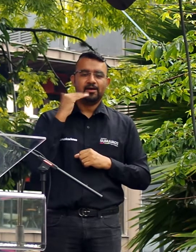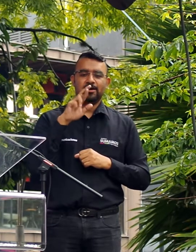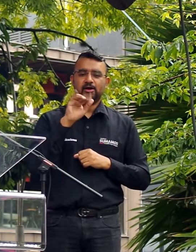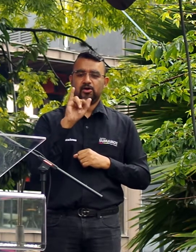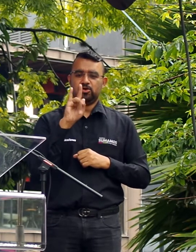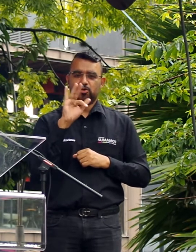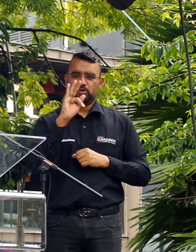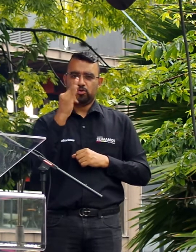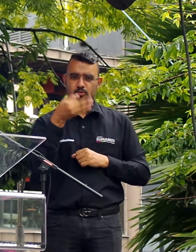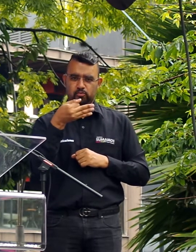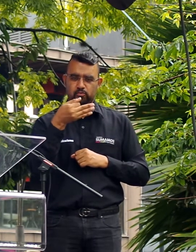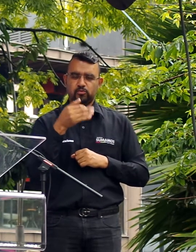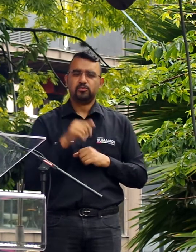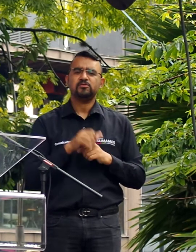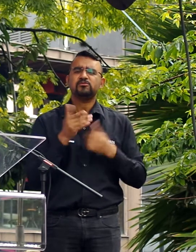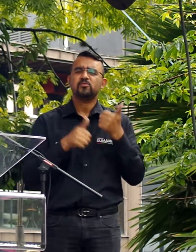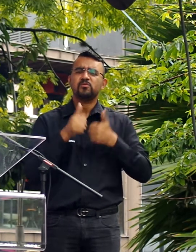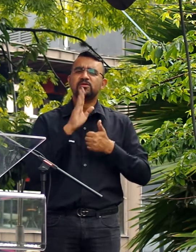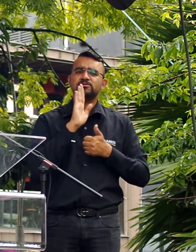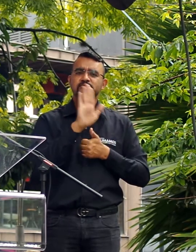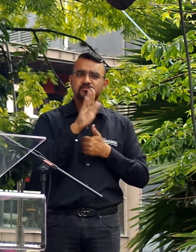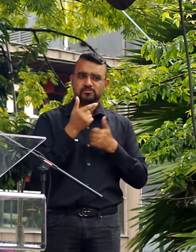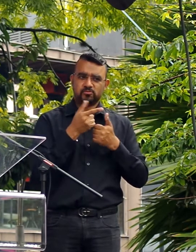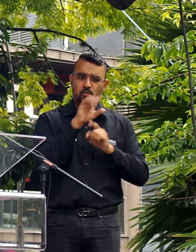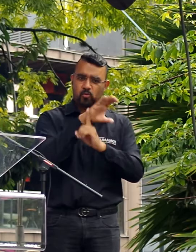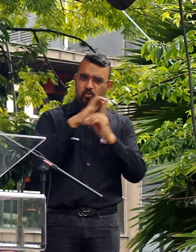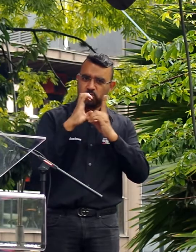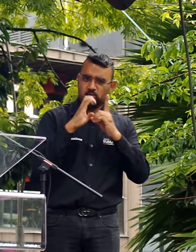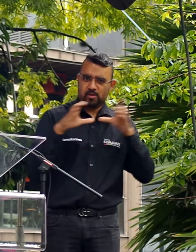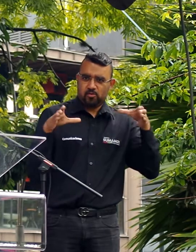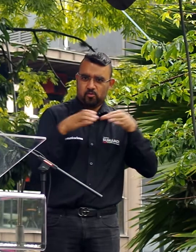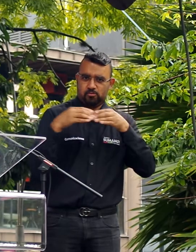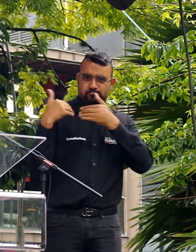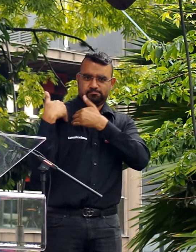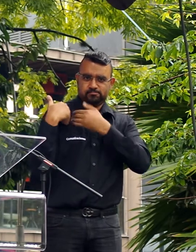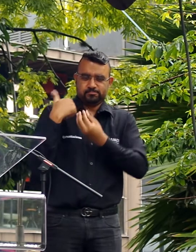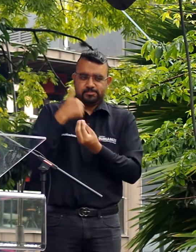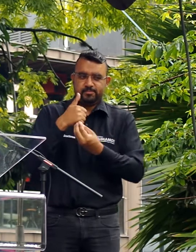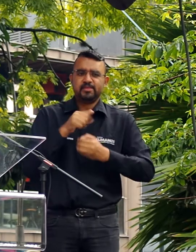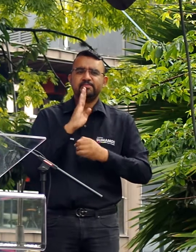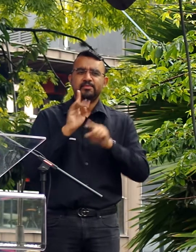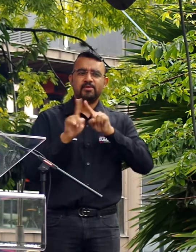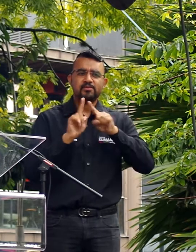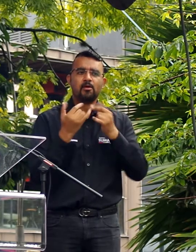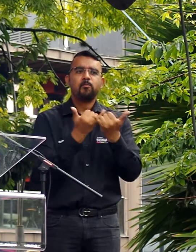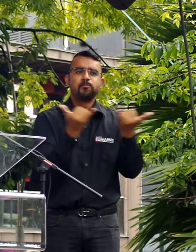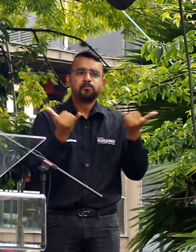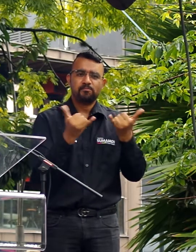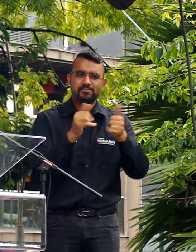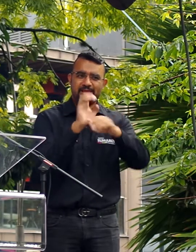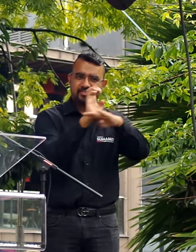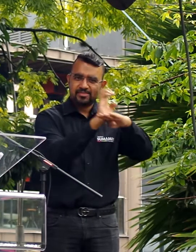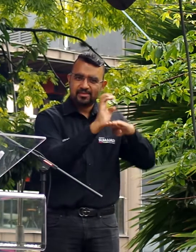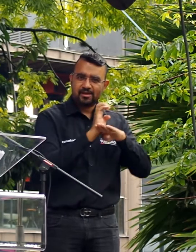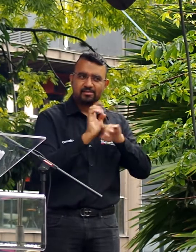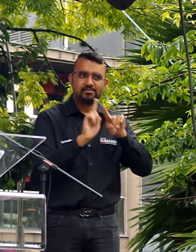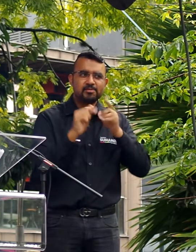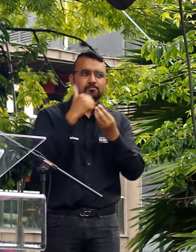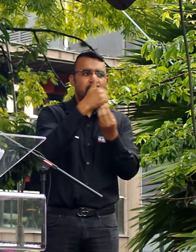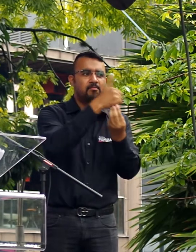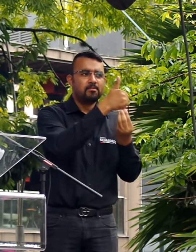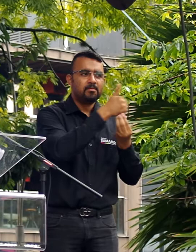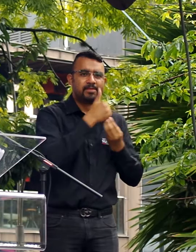Verónica Muriel, Secretaria de Cultura, a los secretarios de despacho, jefes de oficina y gerentes de entes